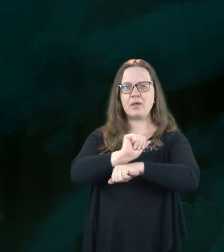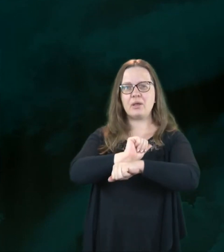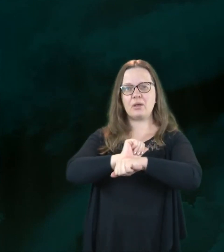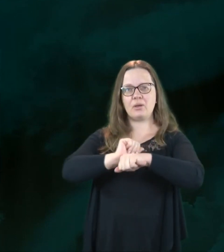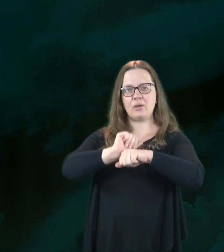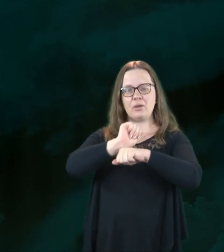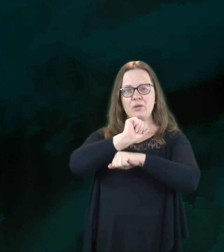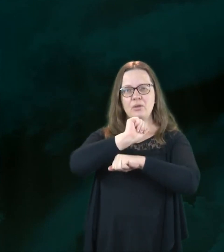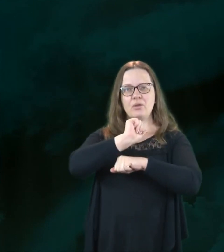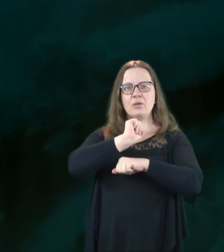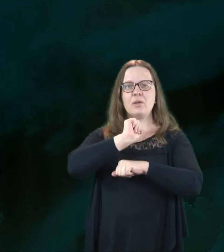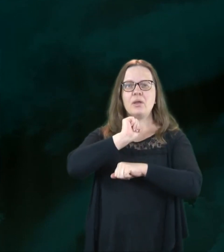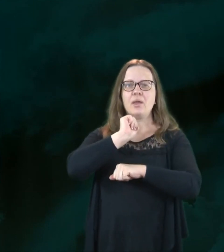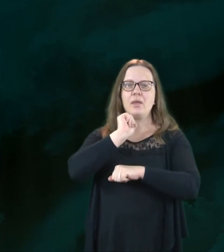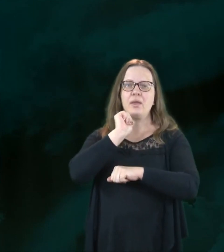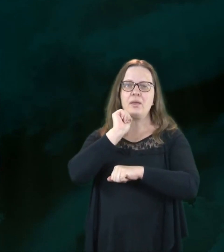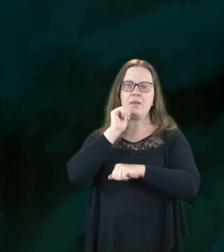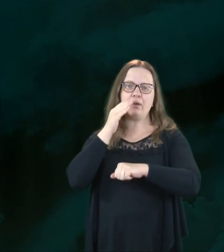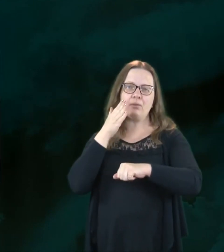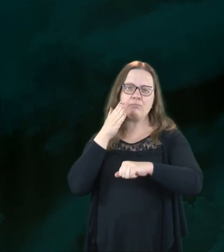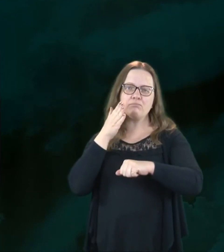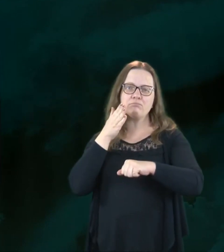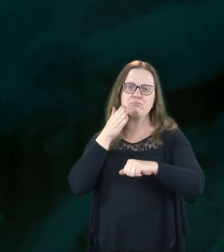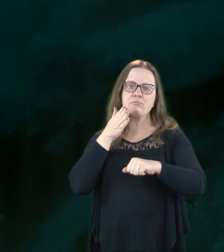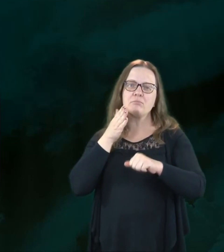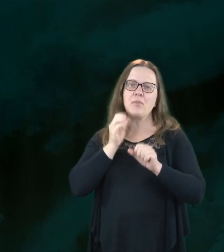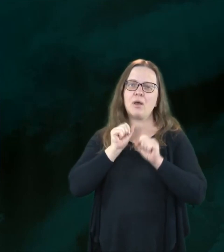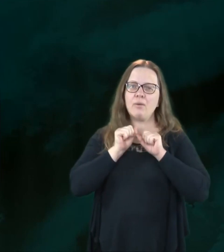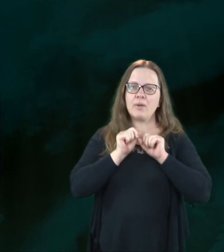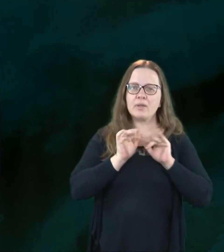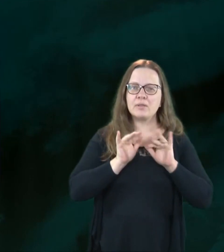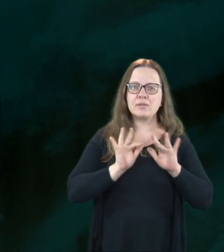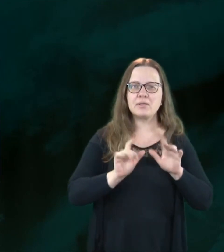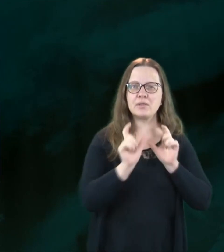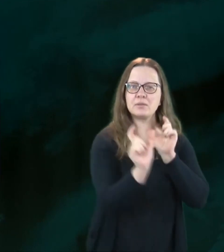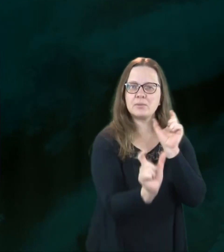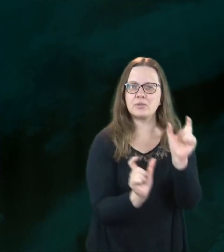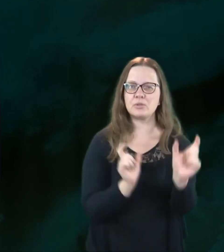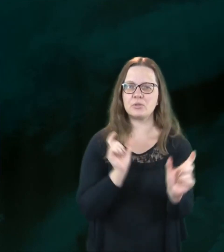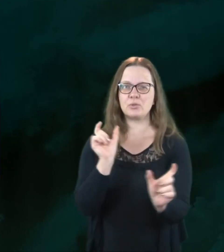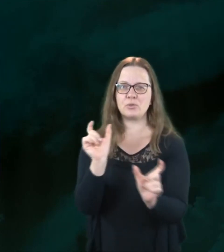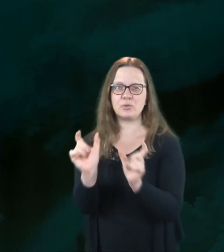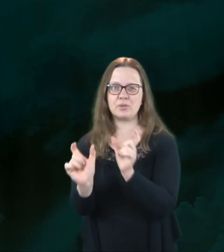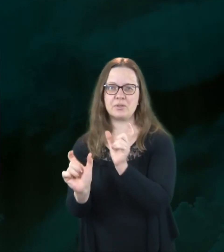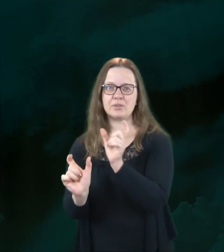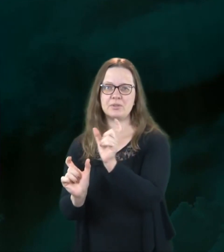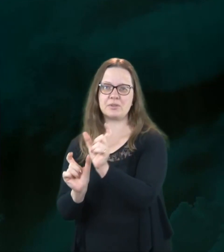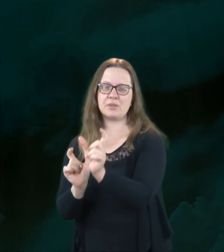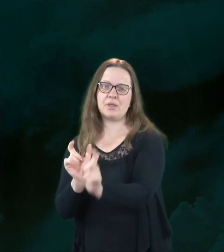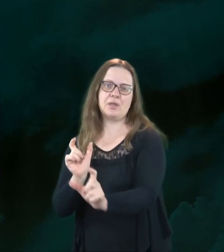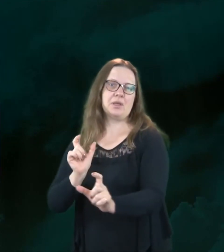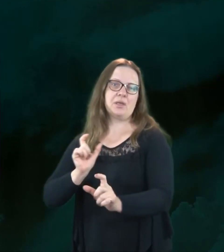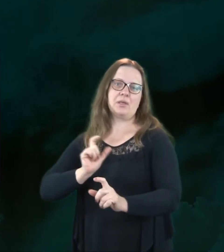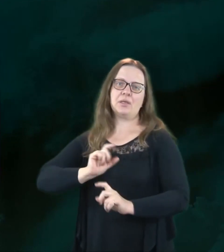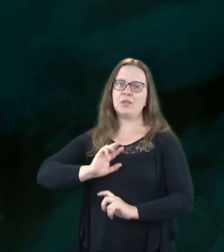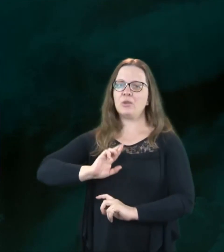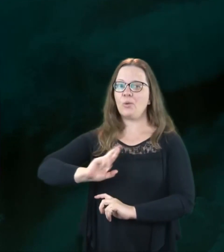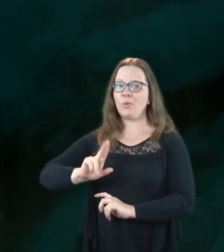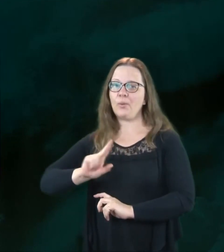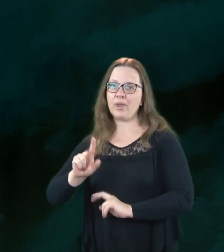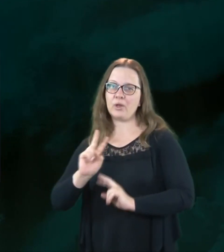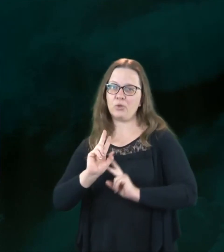fim de que recebêssemos pela fé o Espírito prometido. Ó